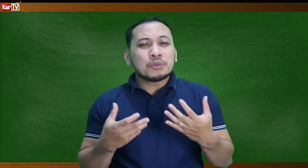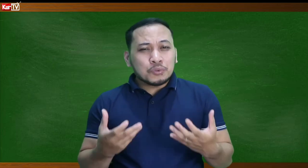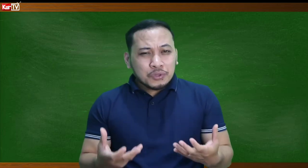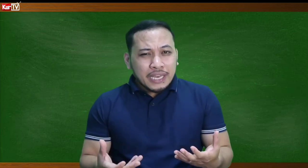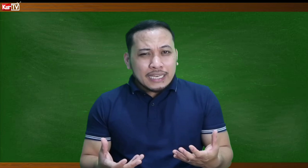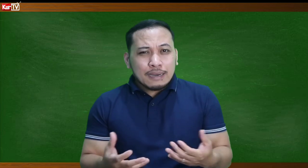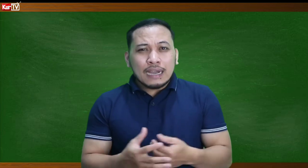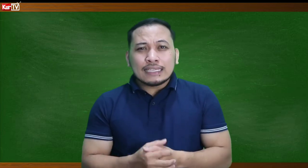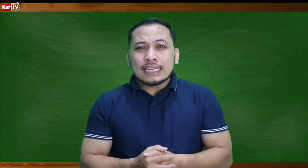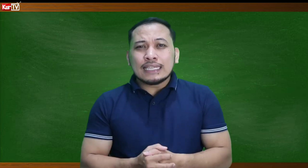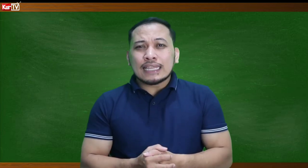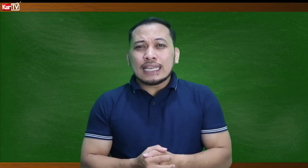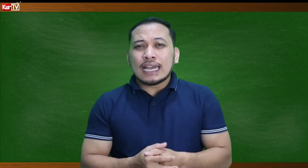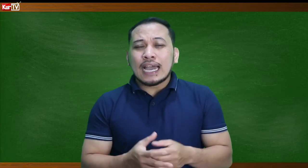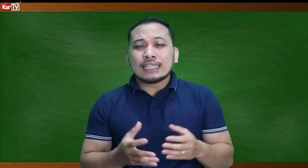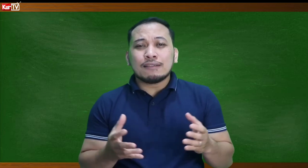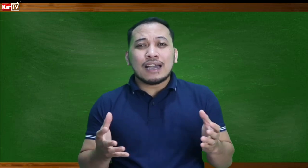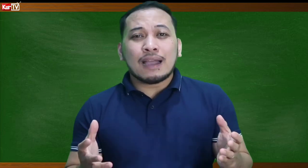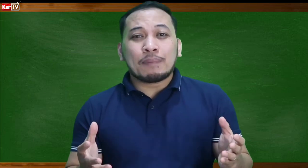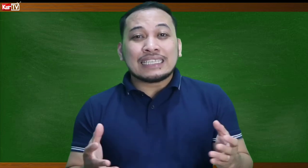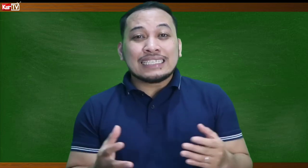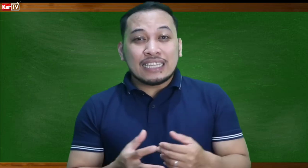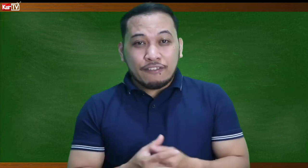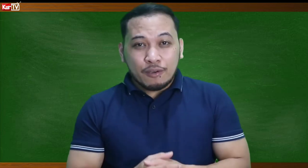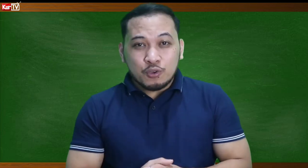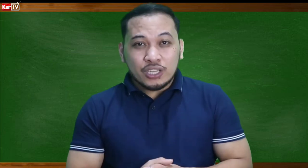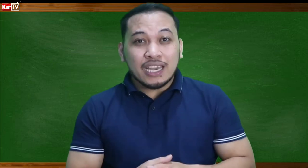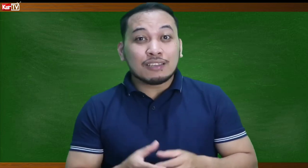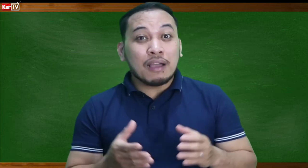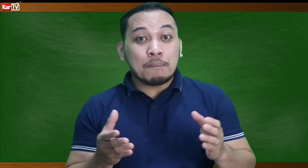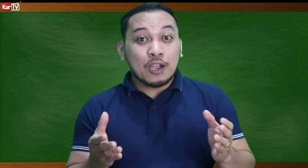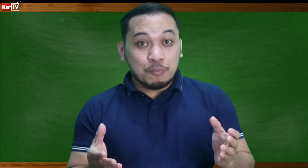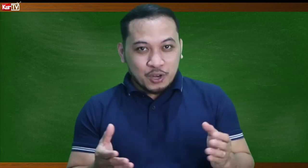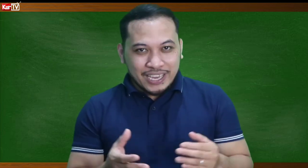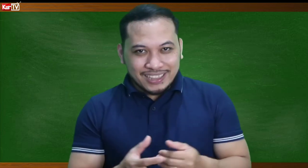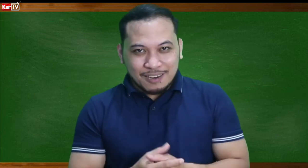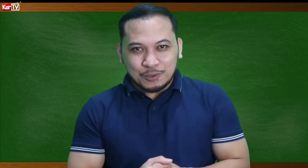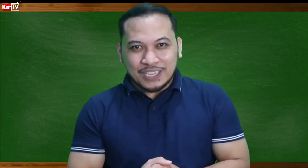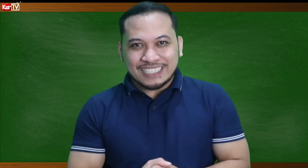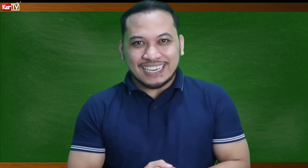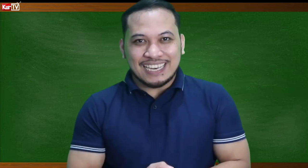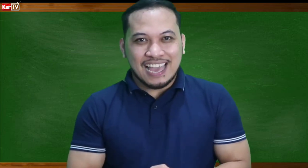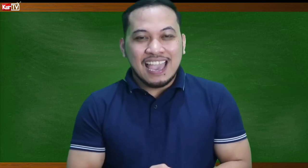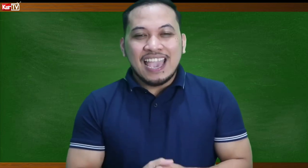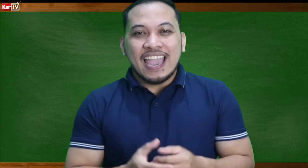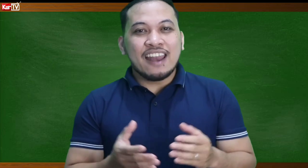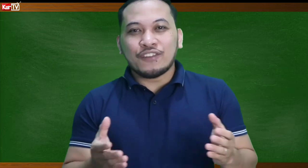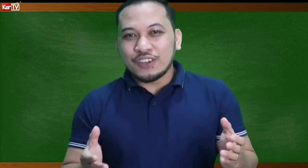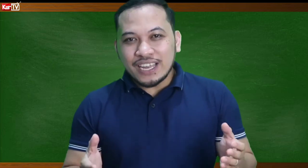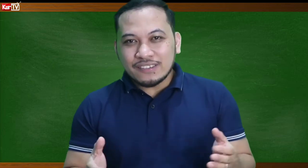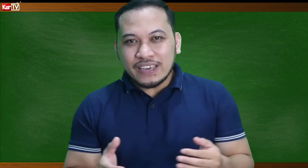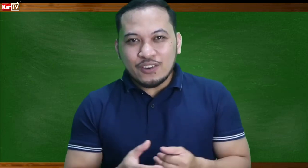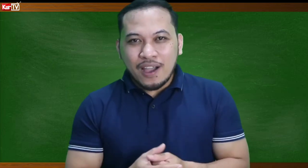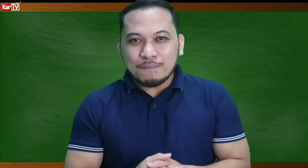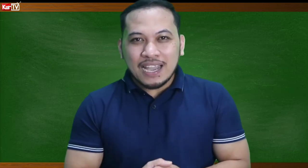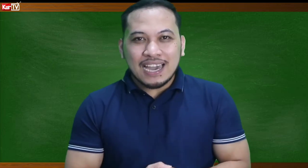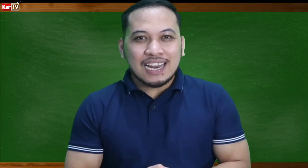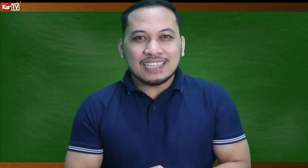matuto din ng mga salita ng ating mga kapatid sa deaf community at makapag-communicate din po tayo sa kanila. And for the next video, ang pag-aaralan nga